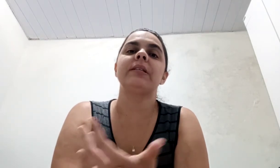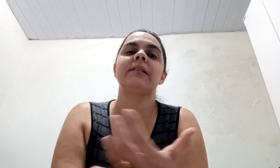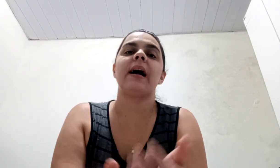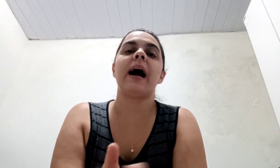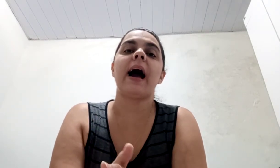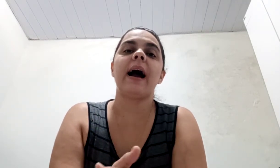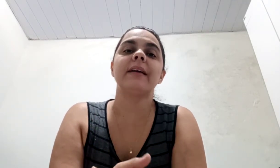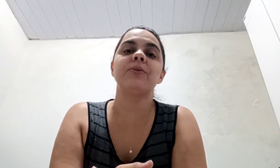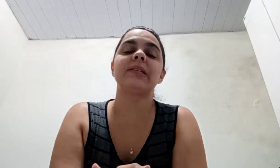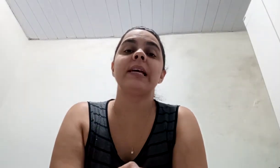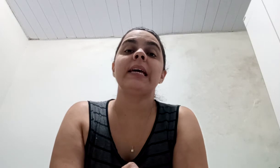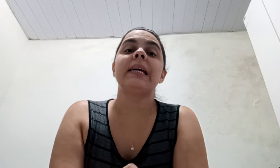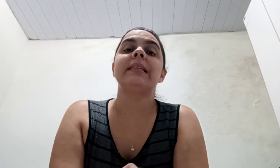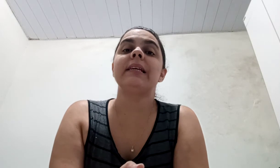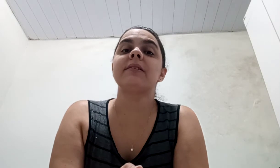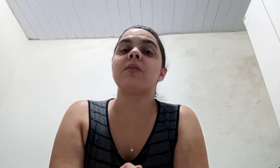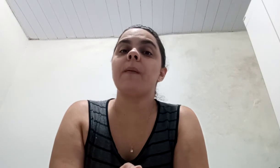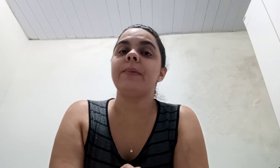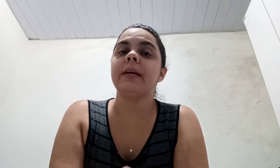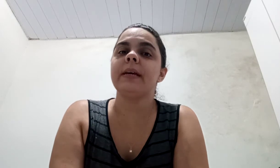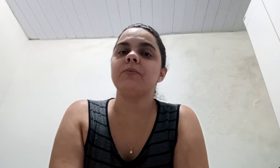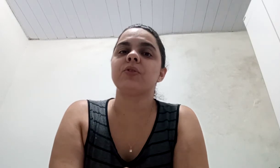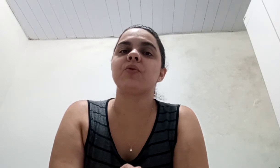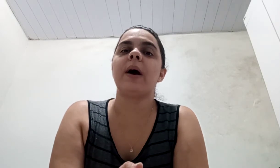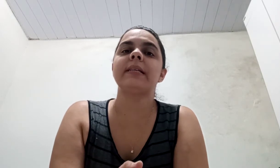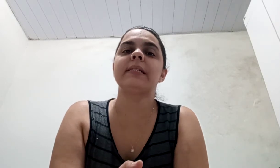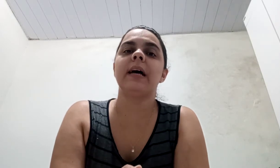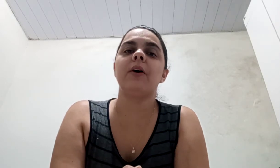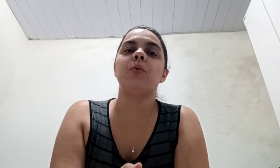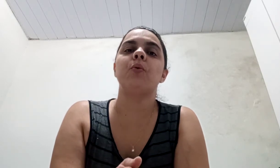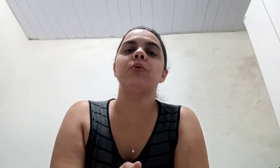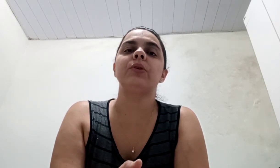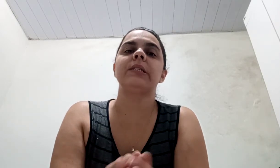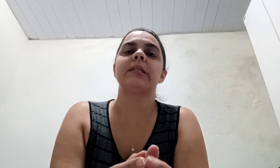televisores, rádios. Descobrimos quais são os